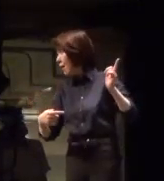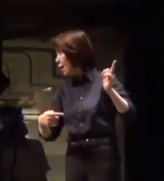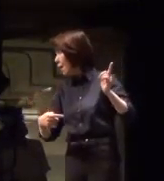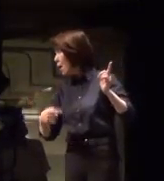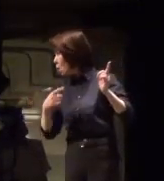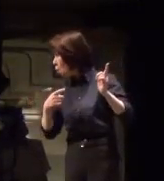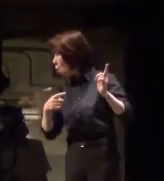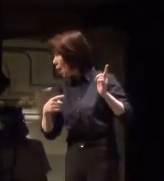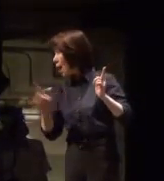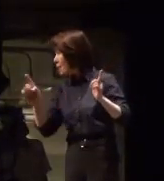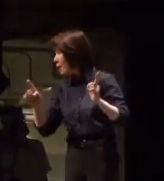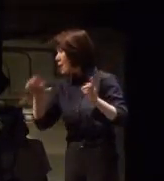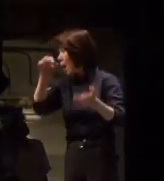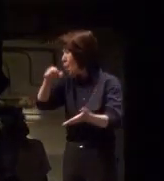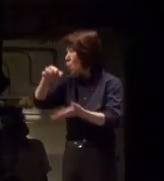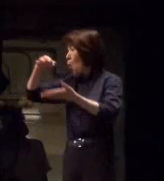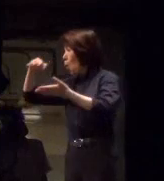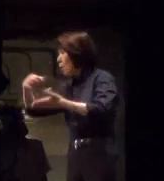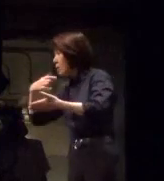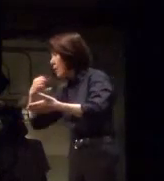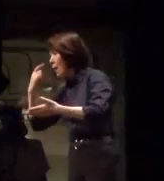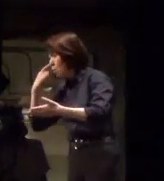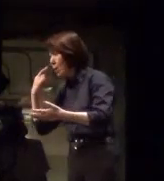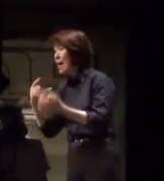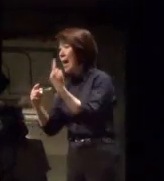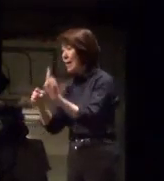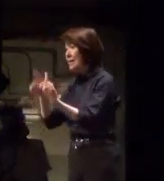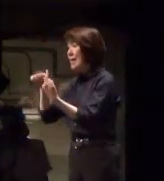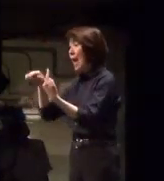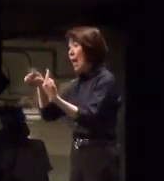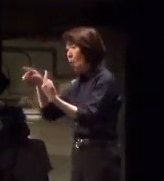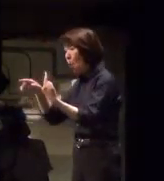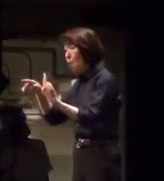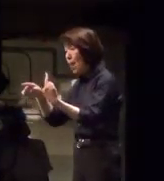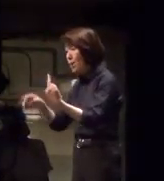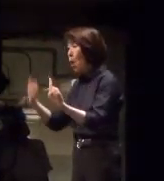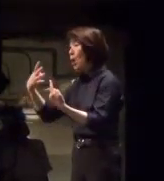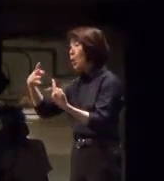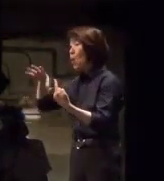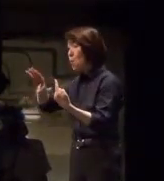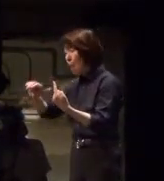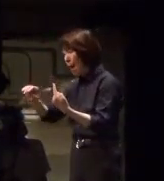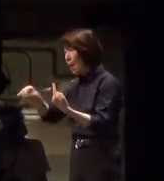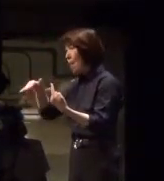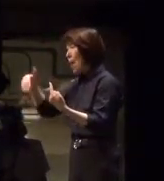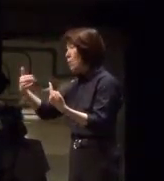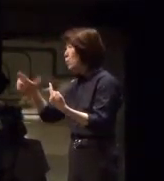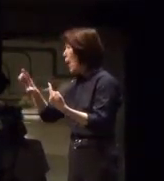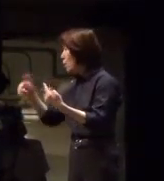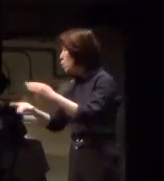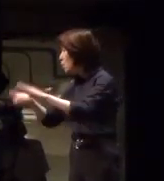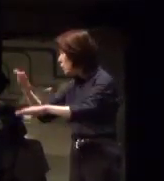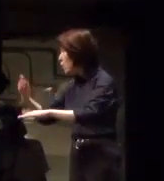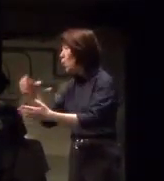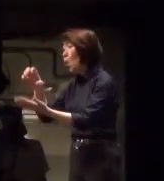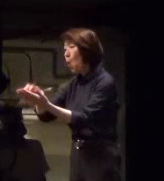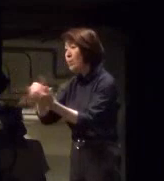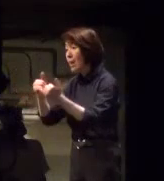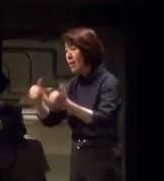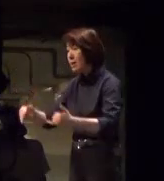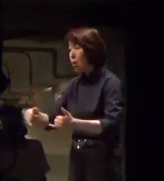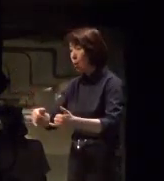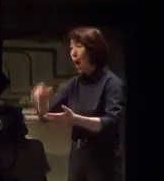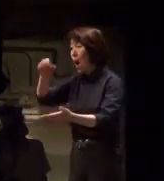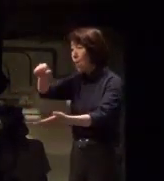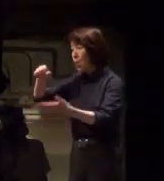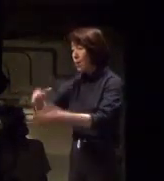から何か物を持ち出すときには1平方メートルあたり4万ベクレルを超えているような汚染物はどんなものでも持ち出